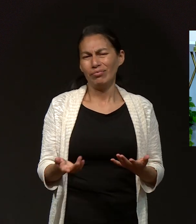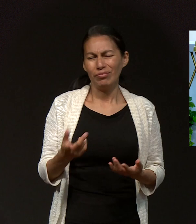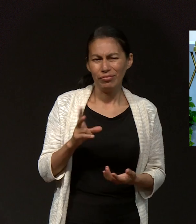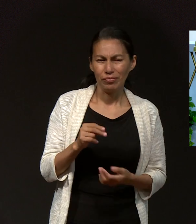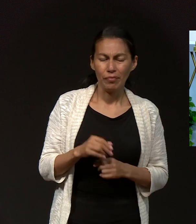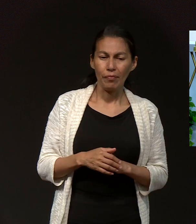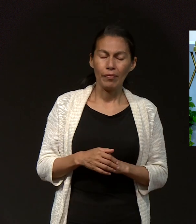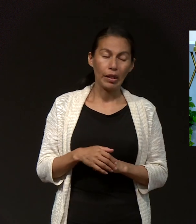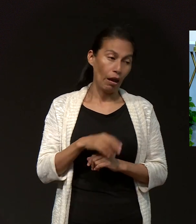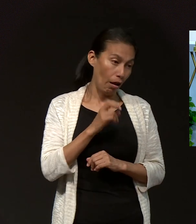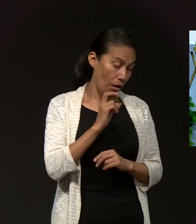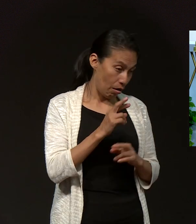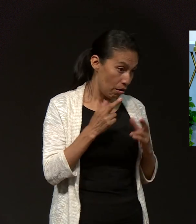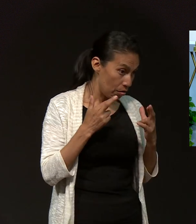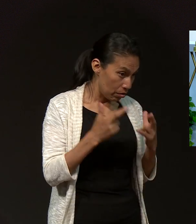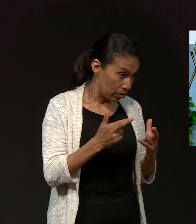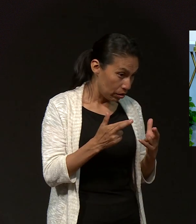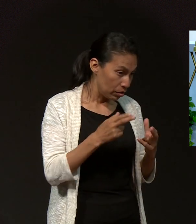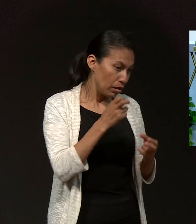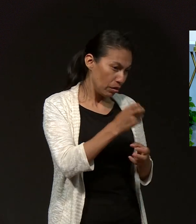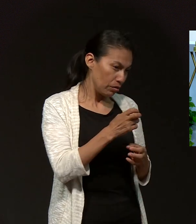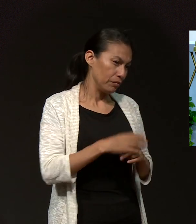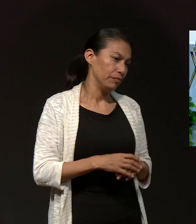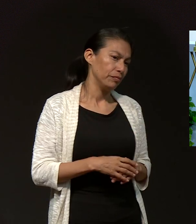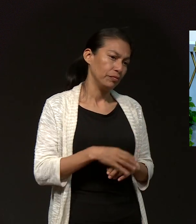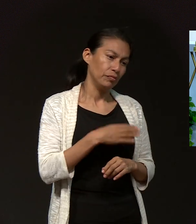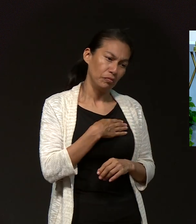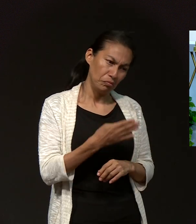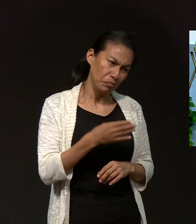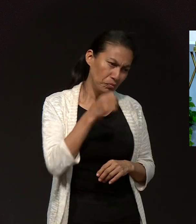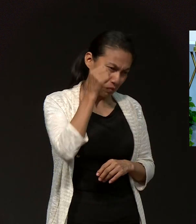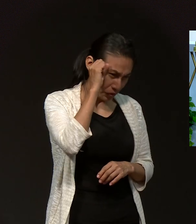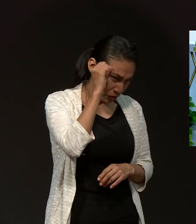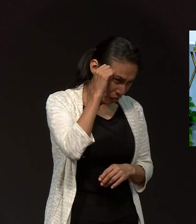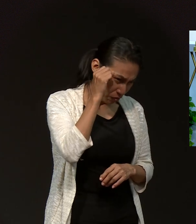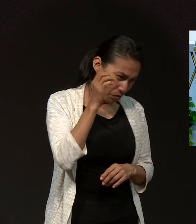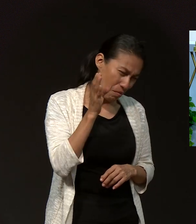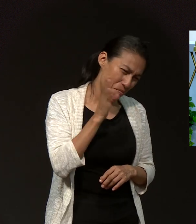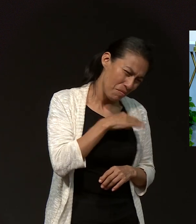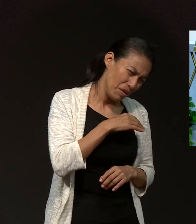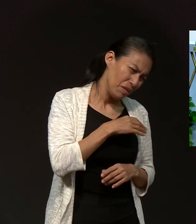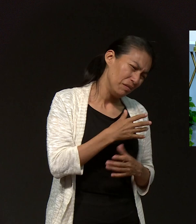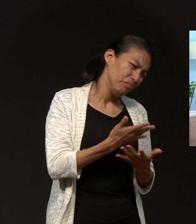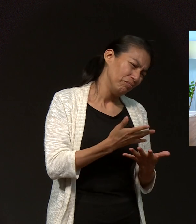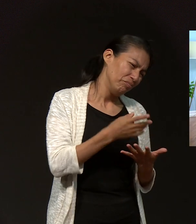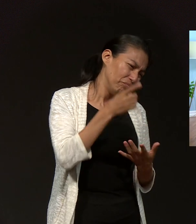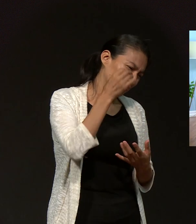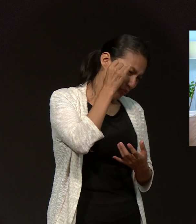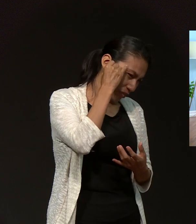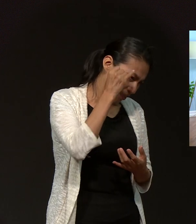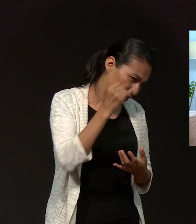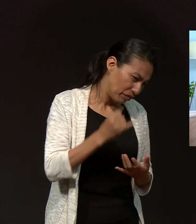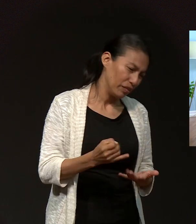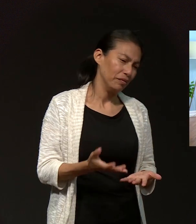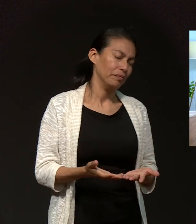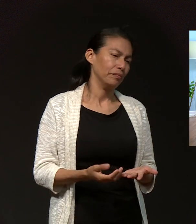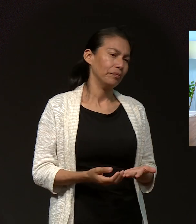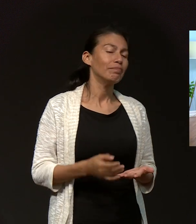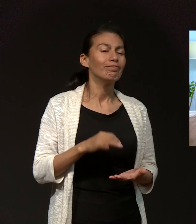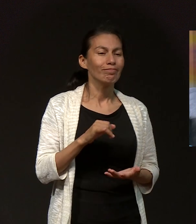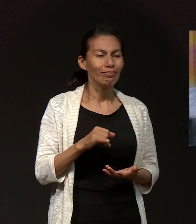de las riquezas. O sea, las riquezas son un buen siervo, pero un mal amo. Un muy mal amo. Porque